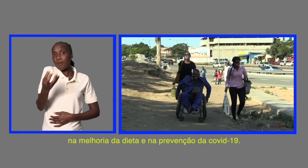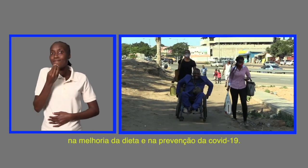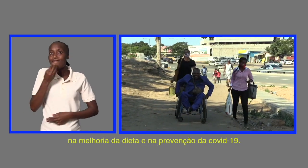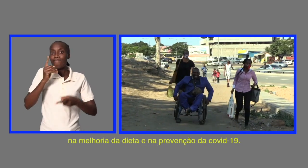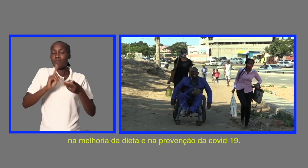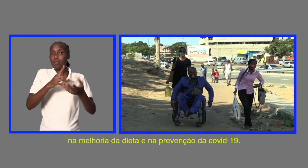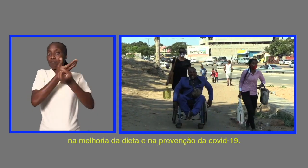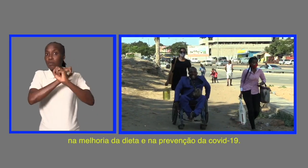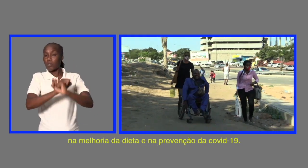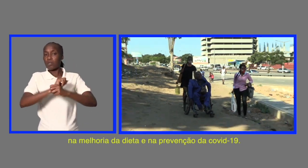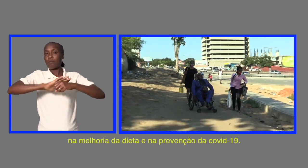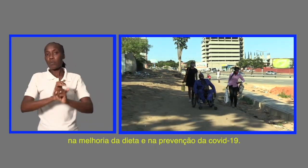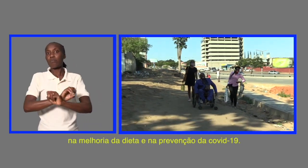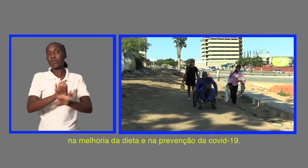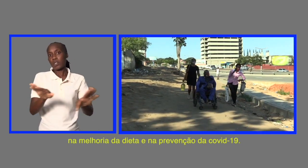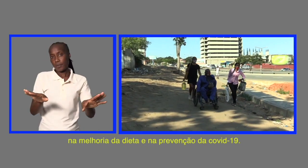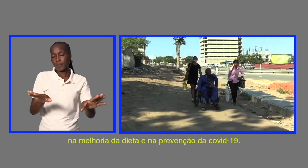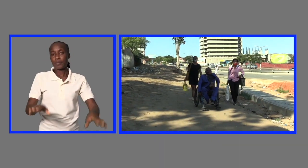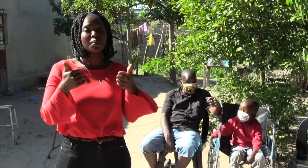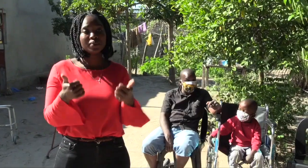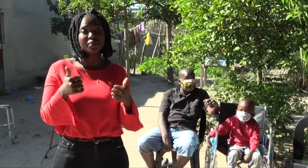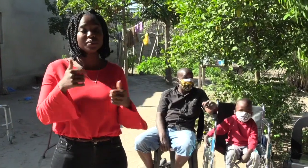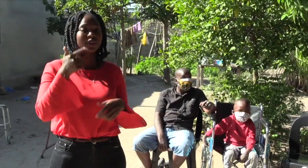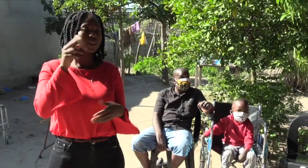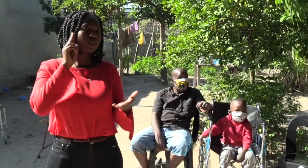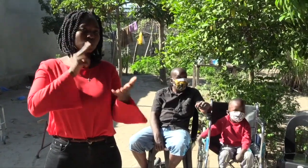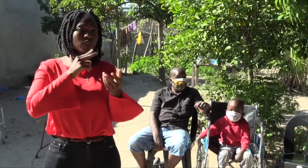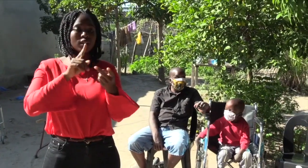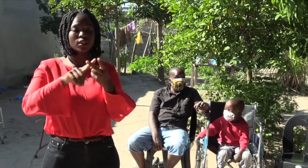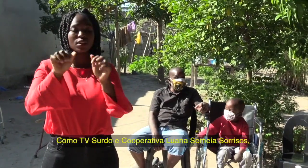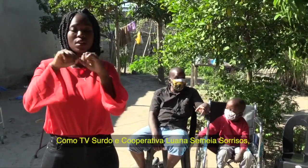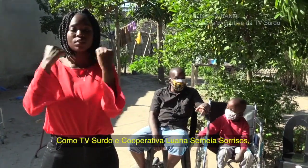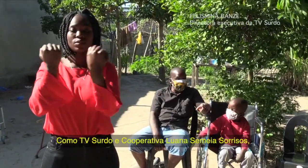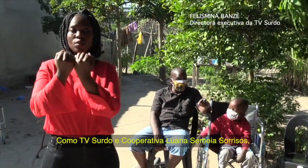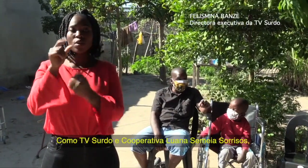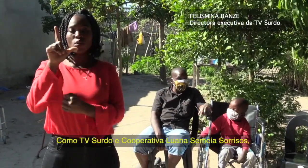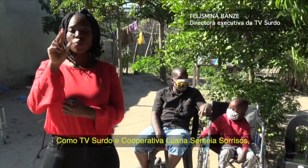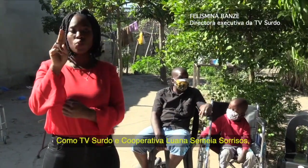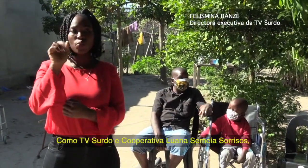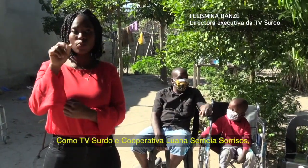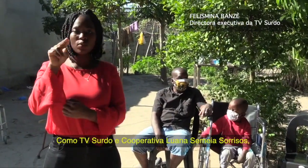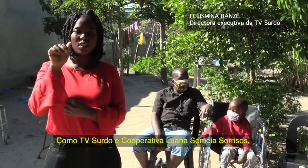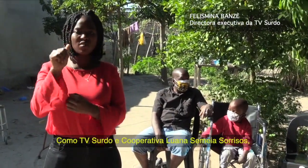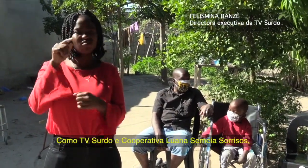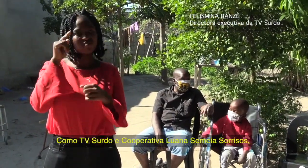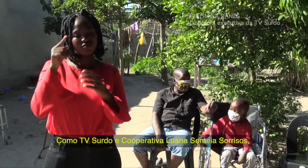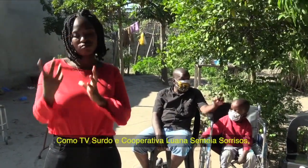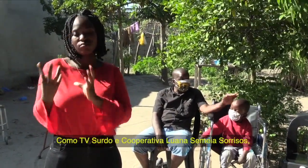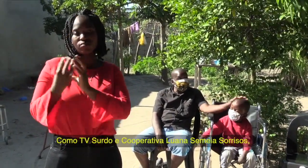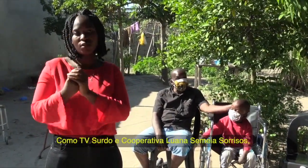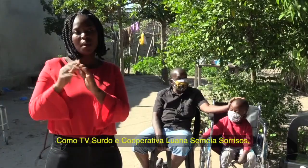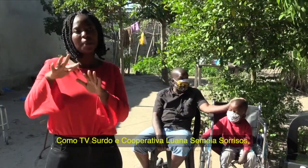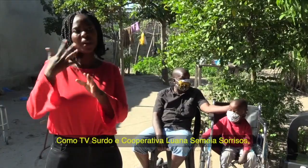da dieta e na prevenção da Covid-19. Bom, para a TV Surdo e a Luana